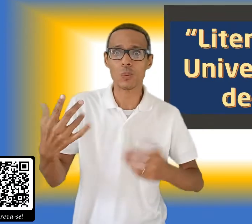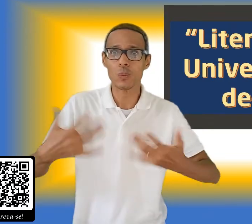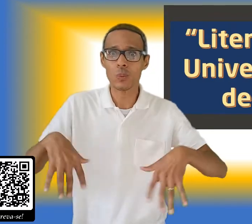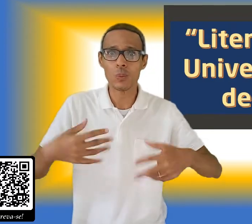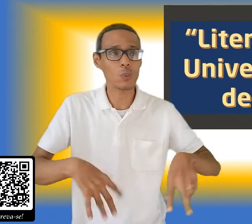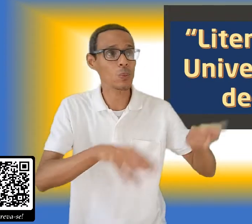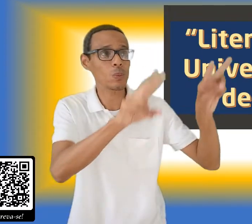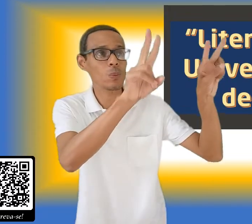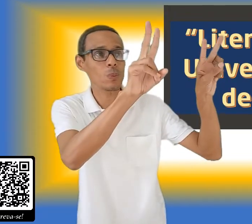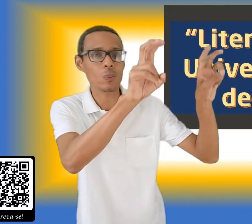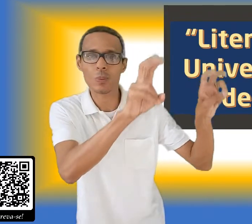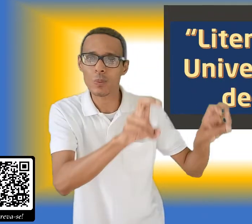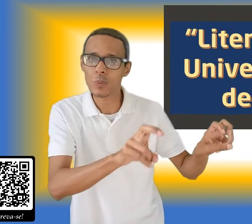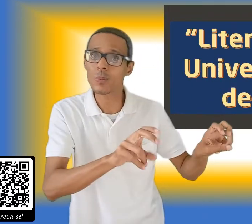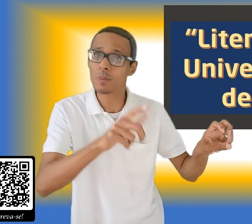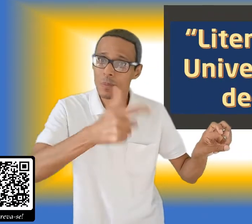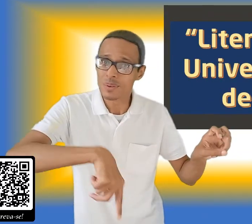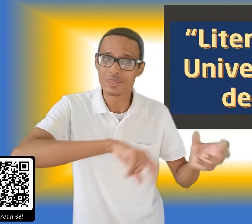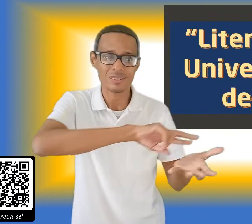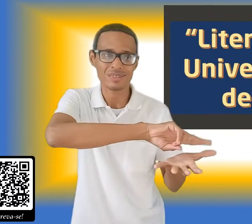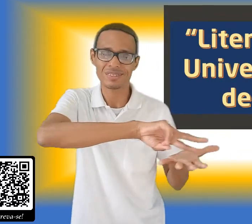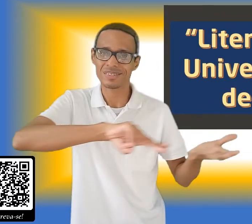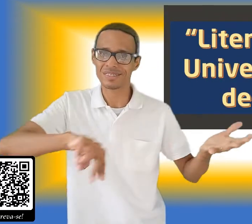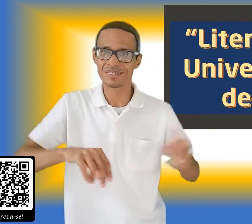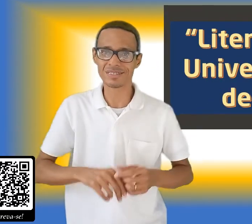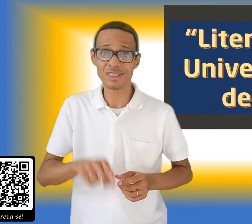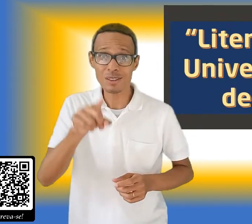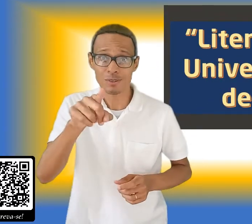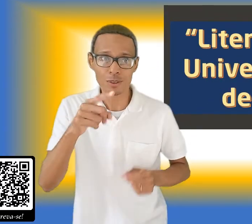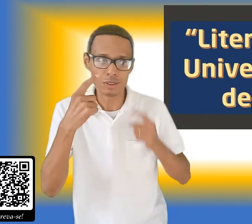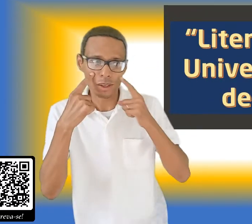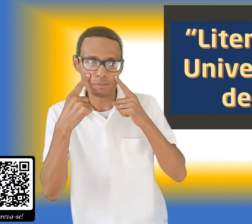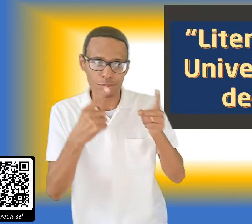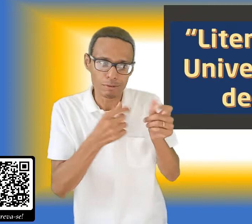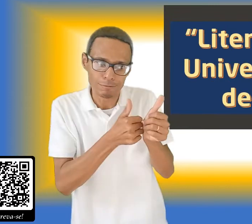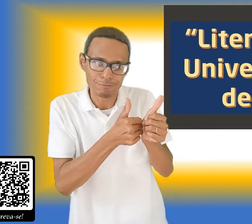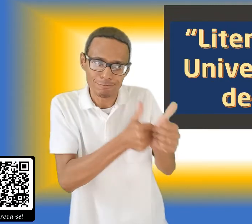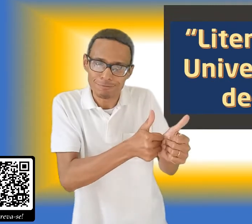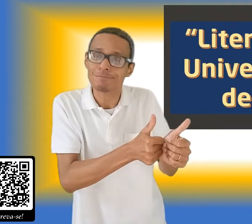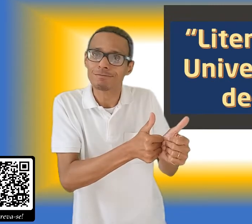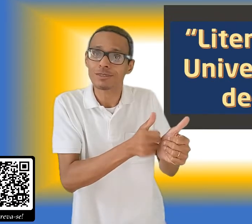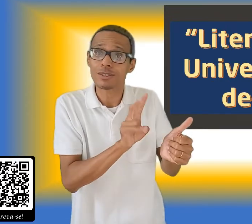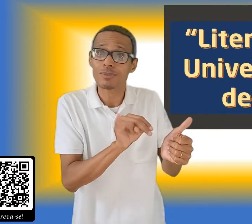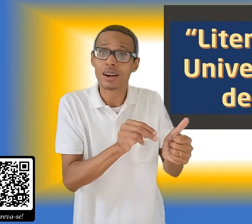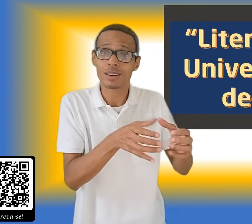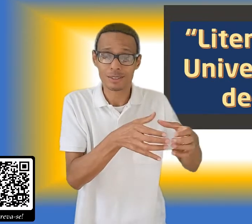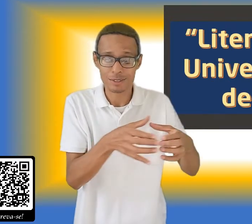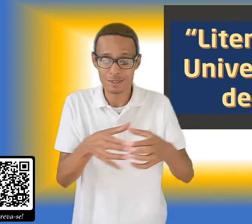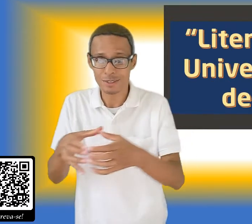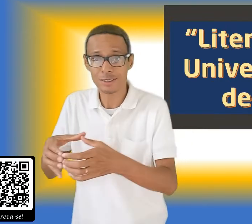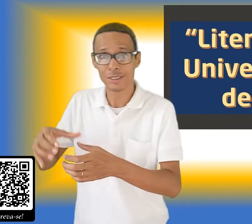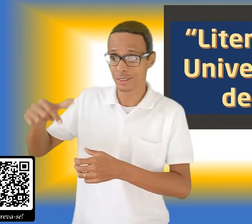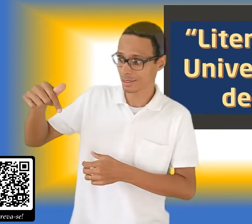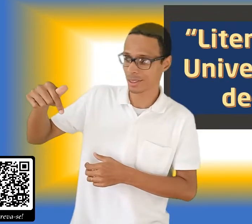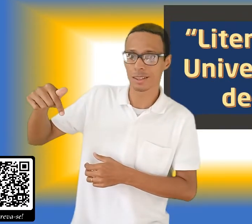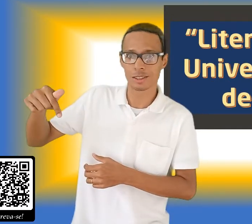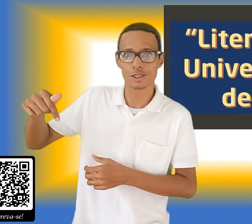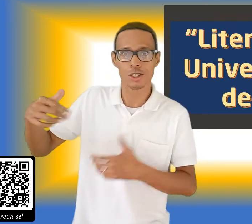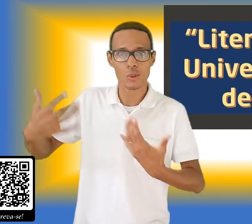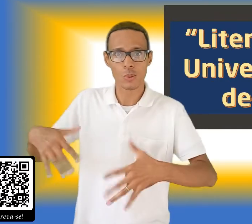letra T. Fique ligado na sequência e veja aqui abaixo na descrição do vídeo se há algum